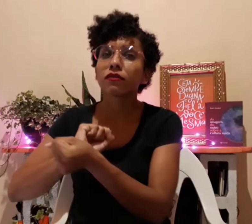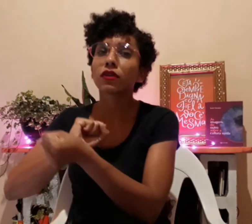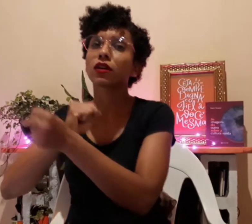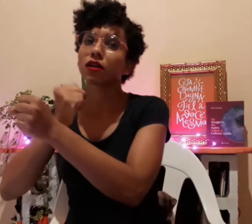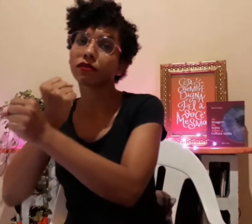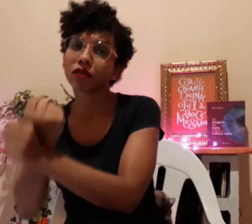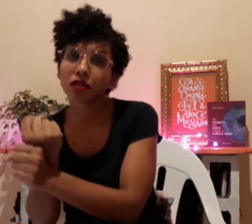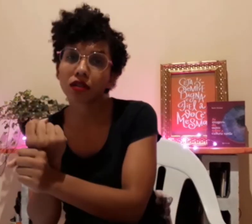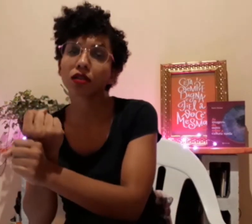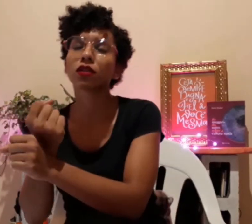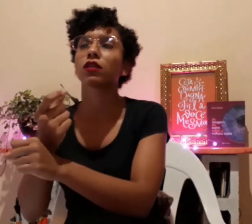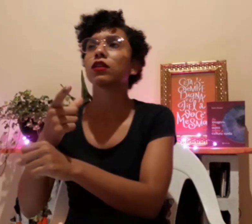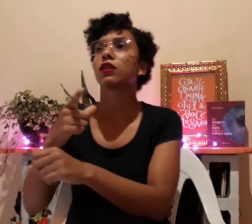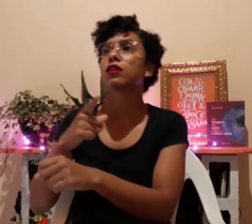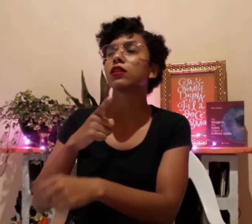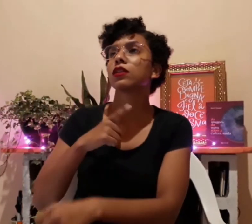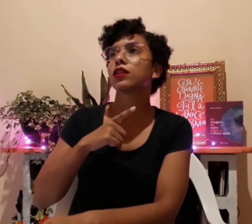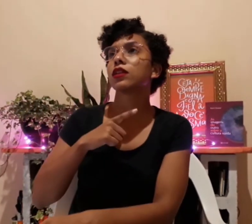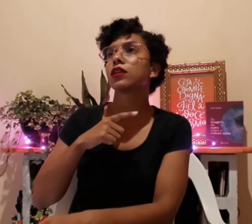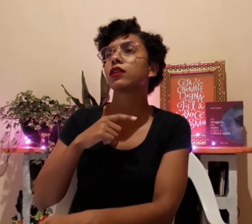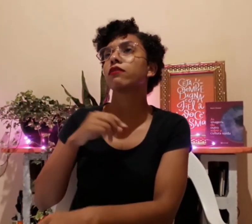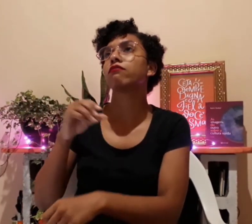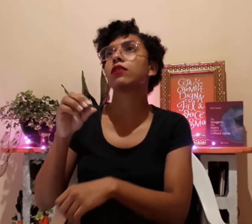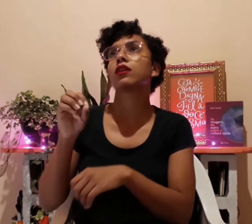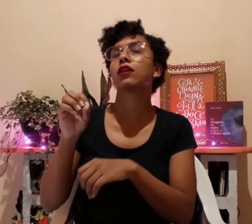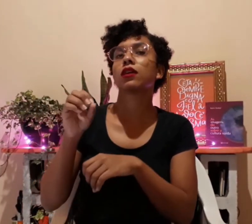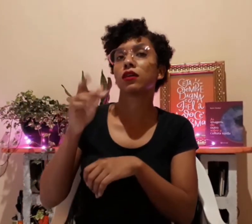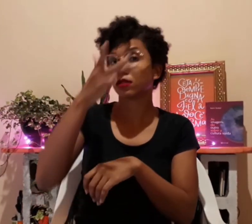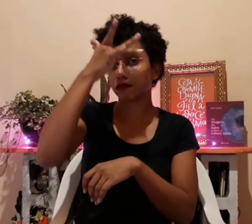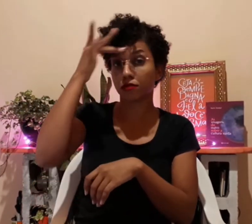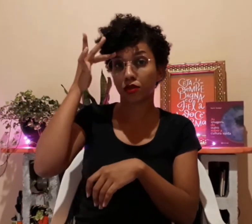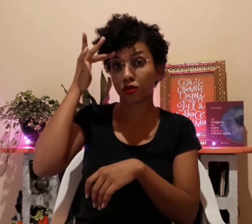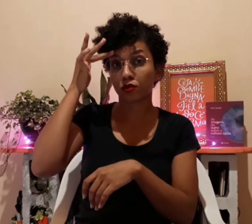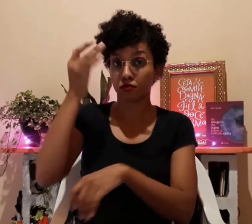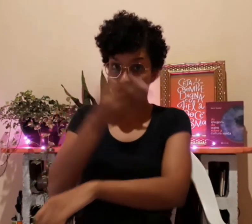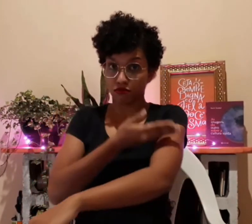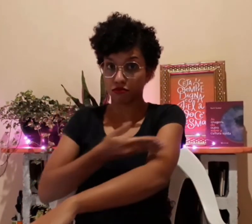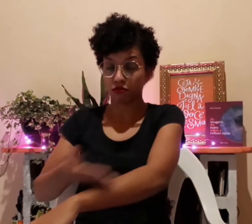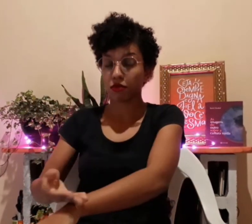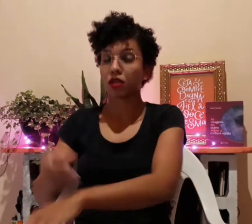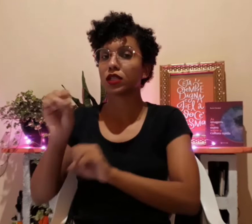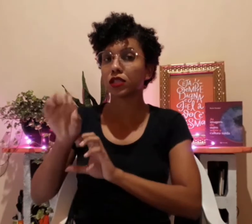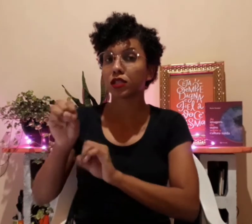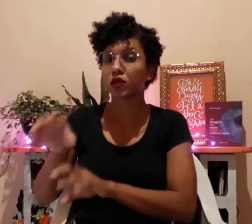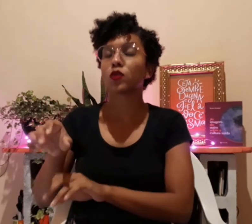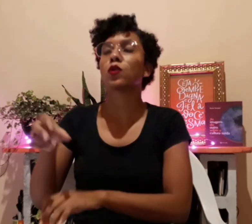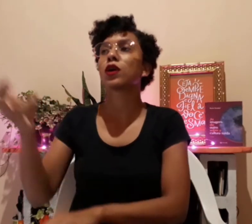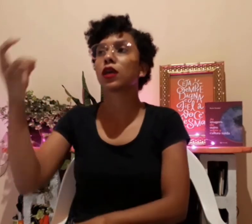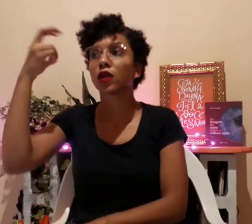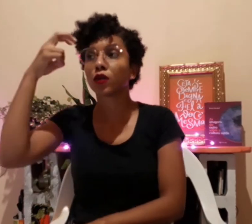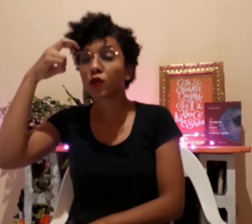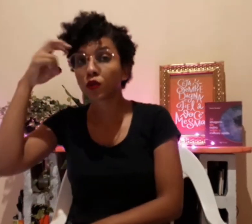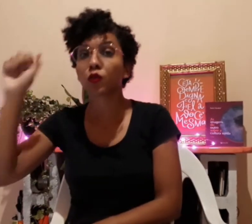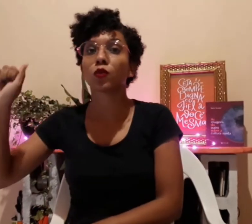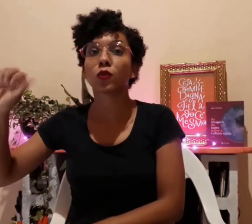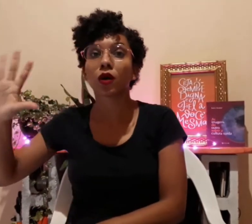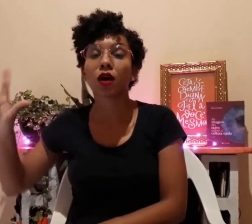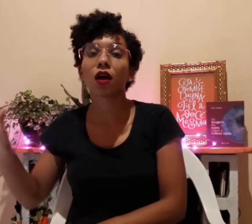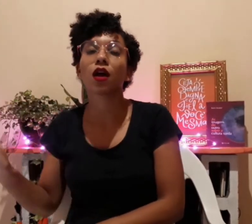anos e que houve a escravidão, que houveram pessoas brancas que disseram que a cultura